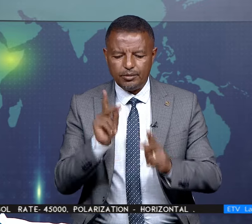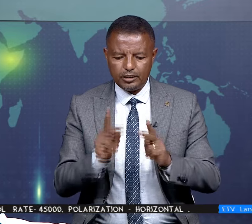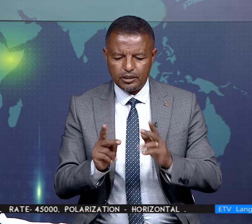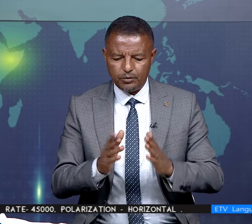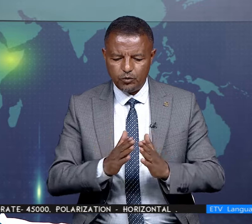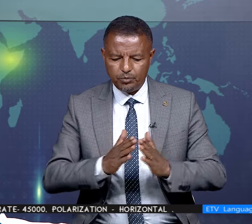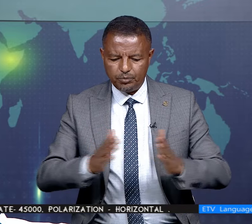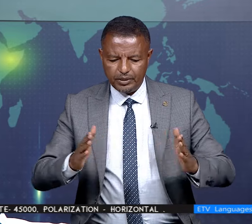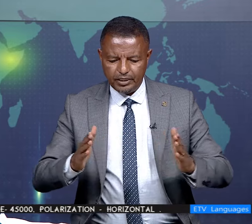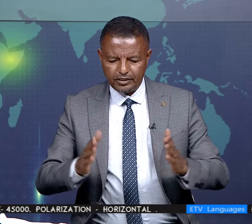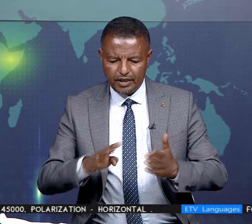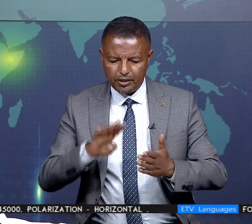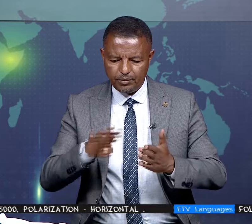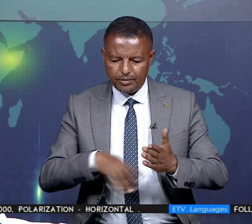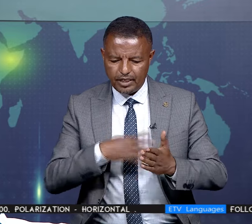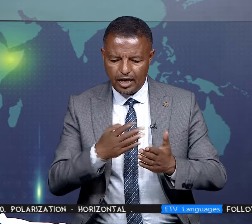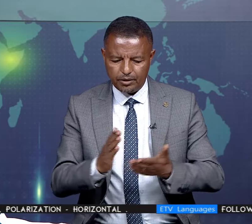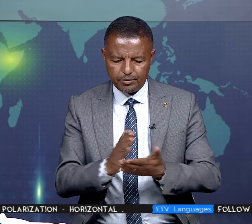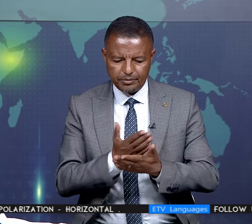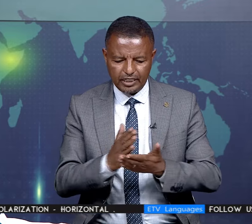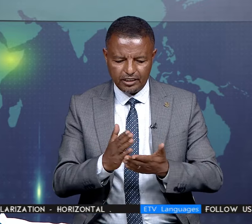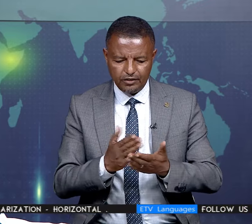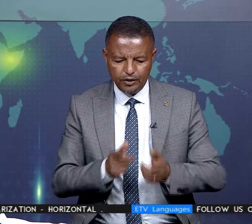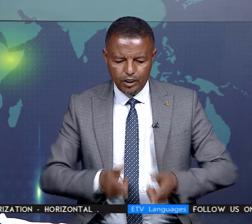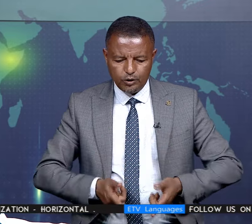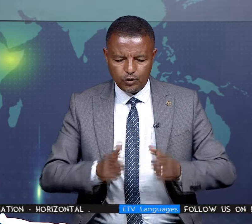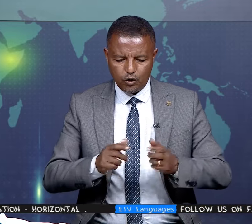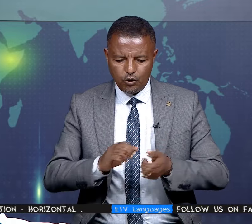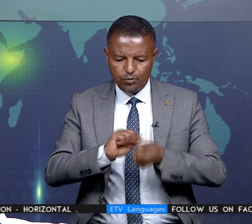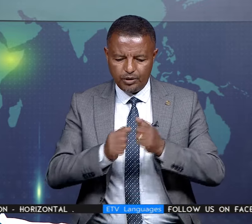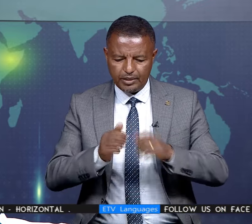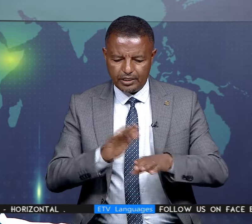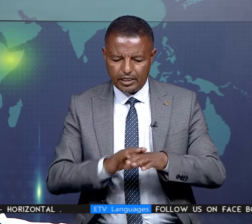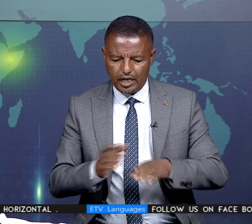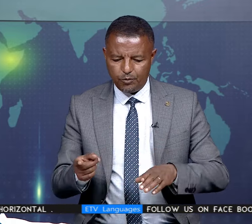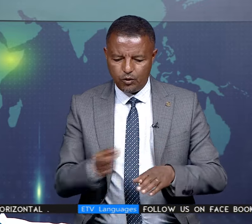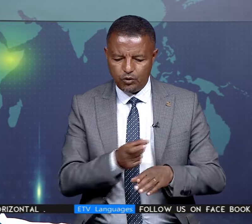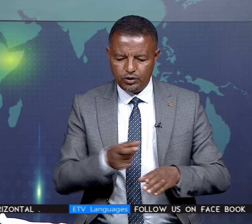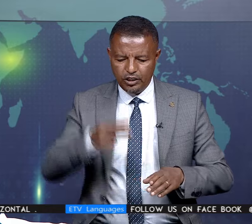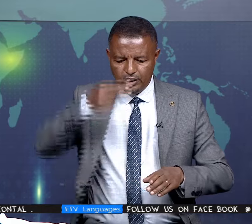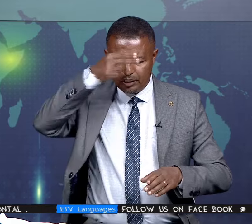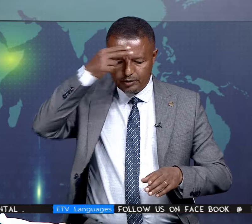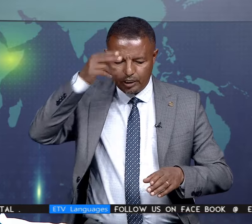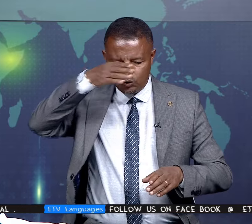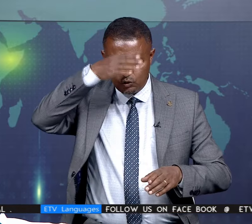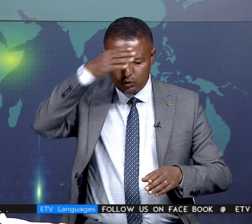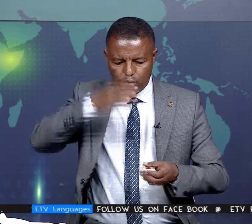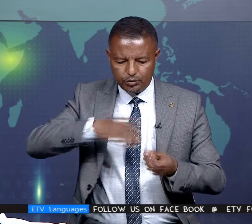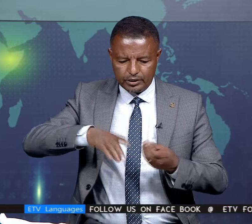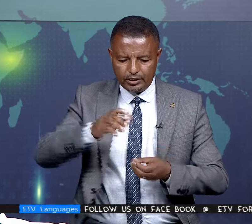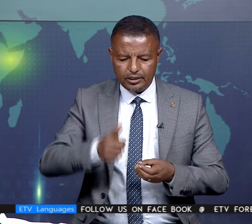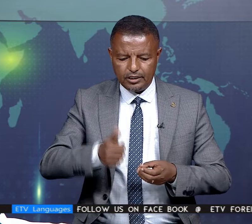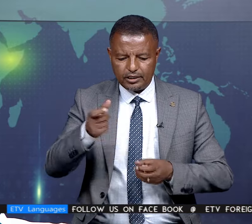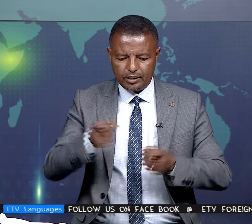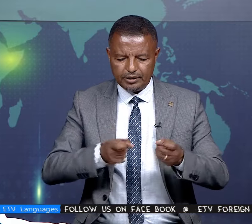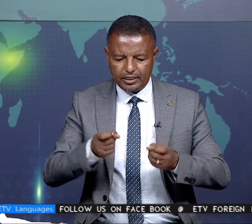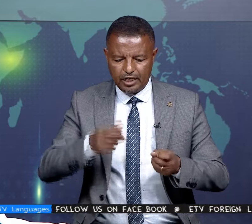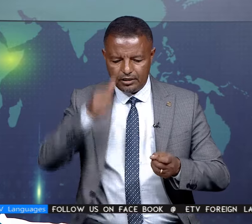ህብረተሰቡ በስፋት በመርሃ ግብር በመሳተፍ ኑሮውን በመቀየር ላይ መሆኑን የቤንሻንጉል ጉሙዝ ክልል ርዕሰ መስተዳድር